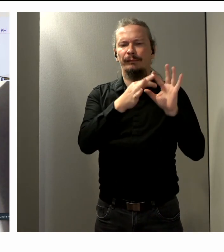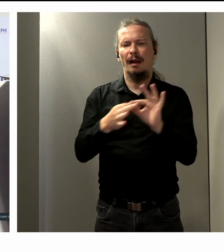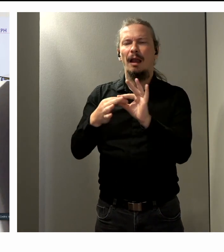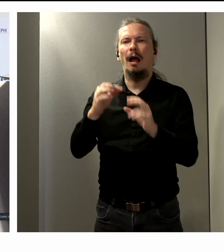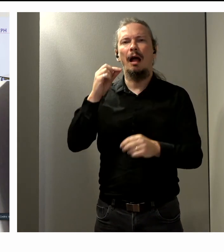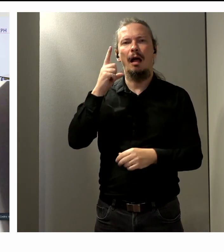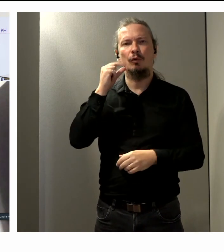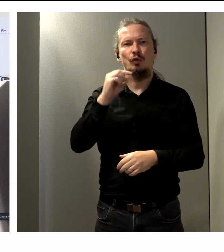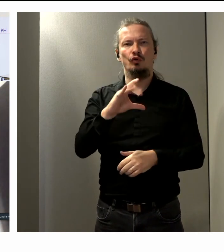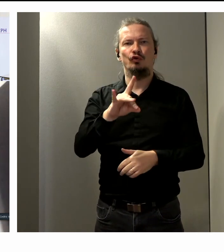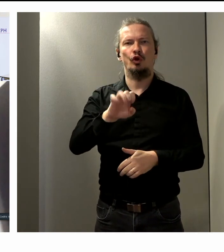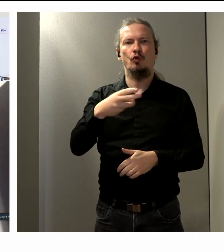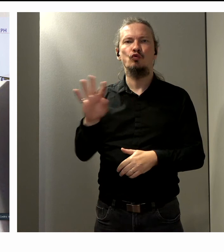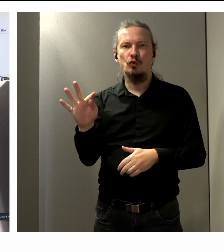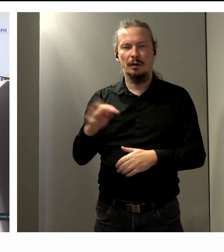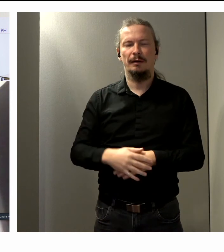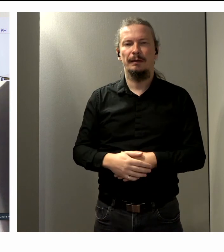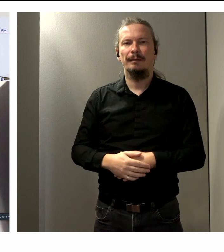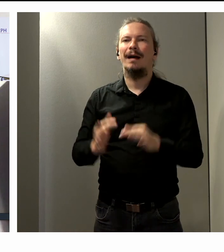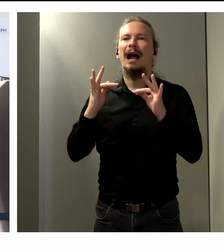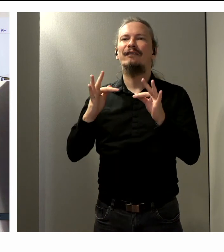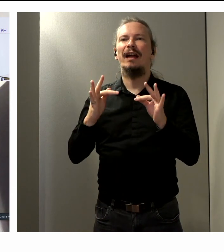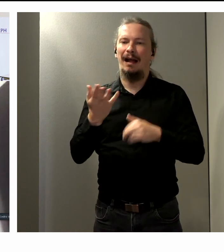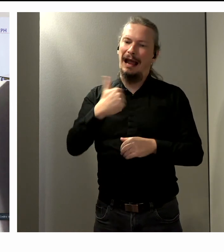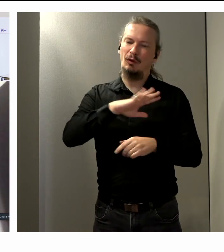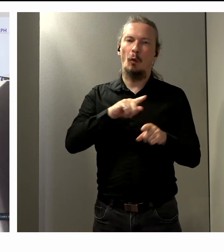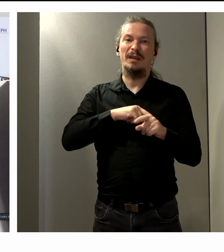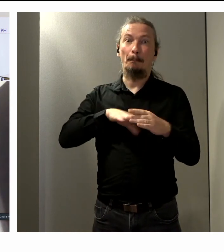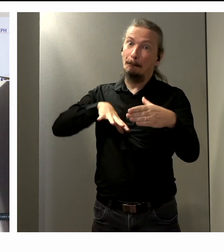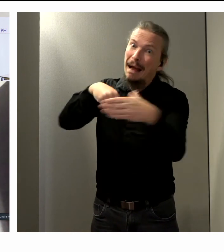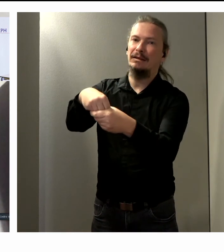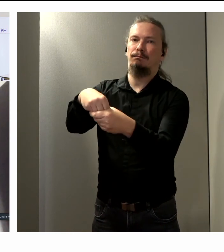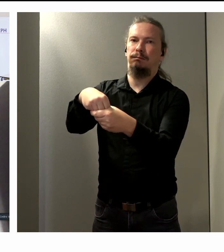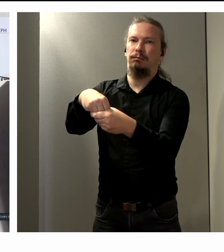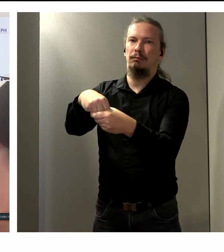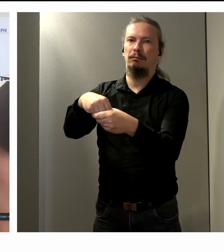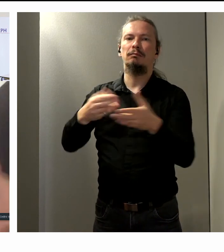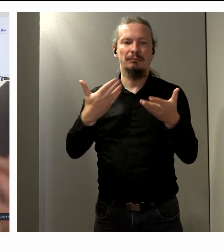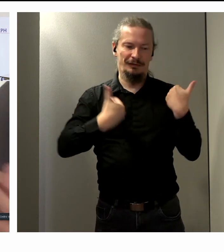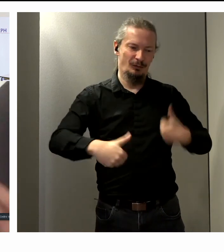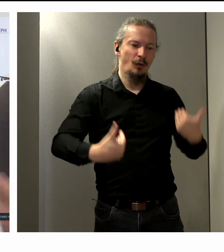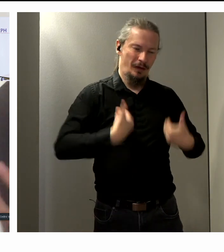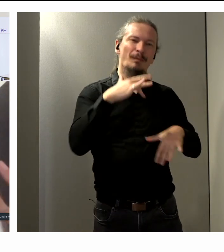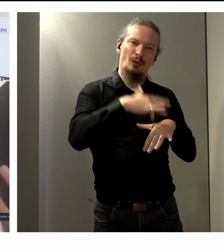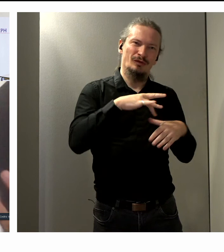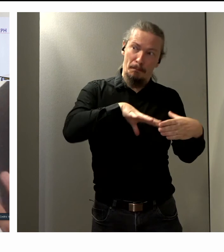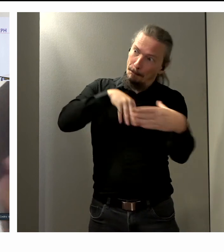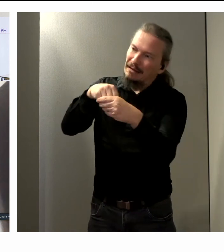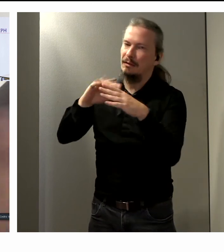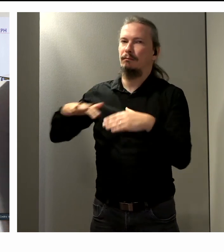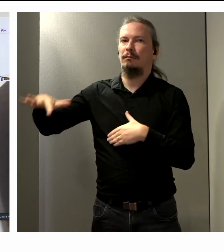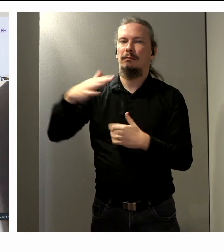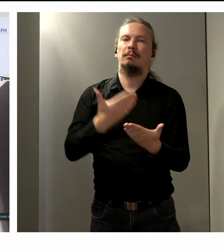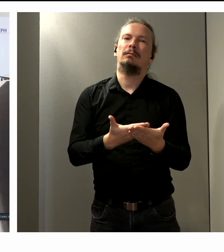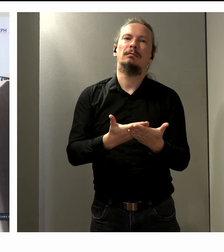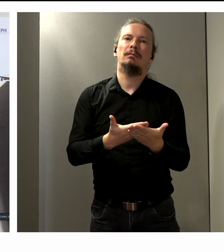d'Éric Chenu, c'est sur la prise de responsabilité et participation des personnes qui sont en situation de handicap. Je crois